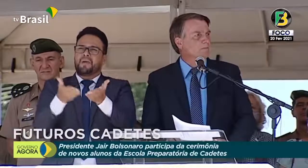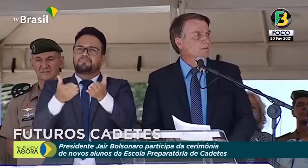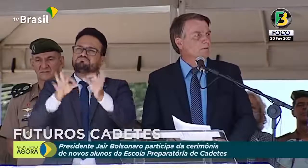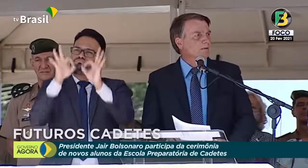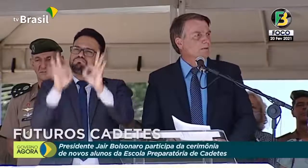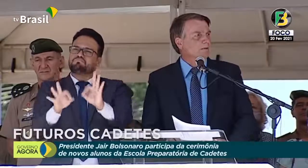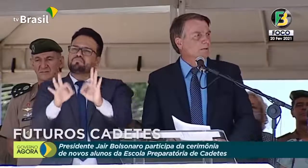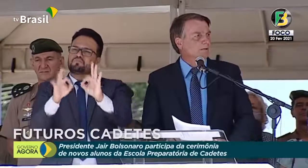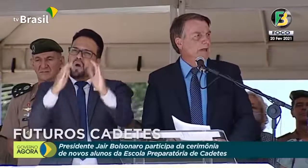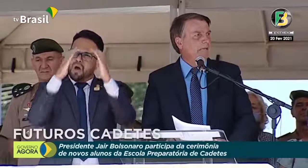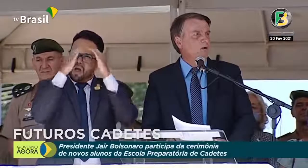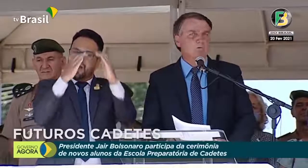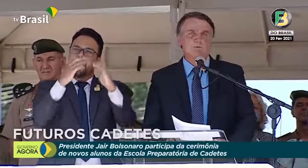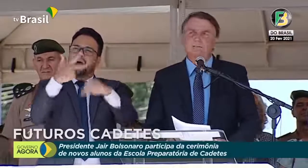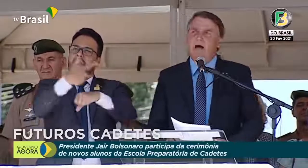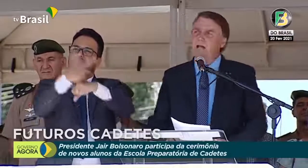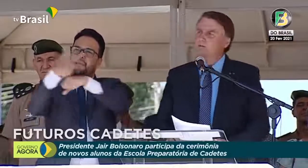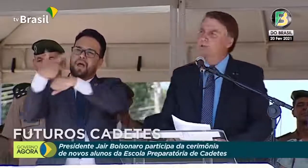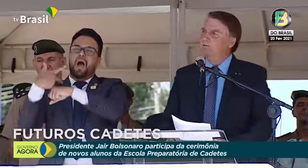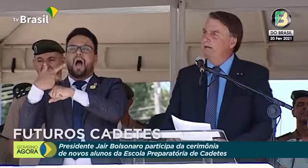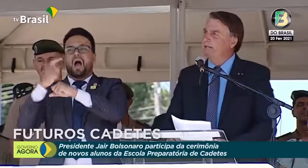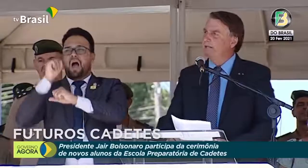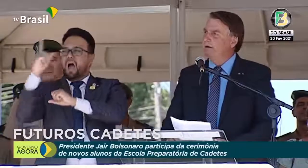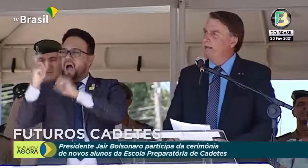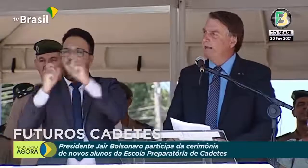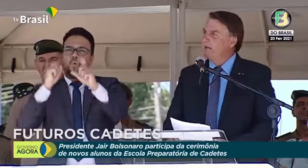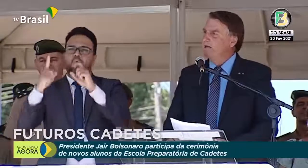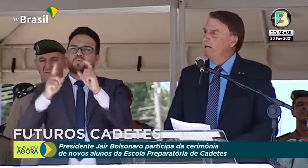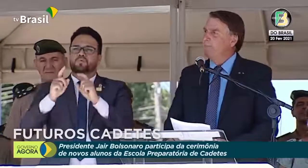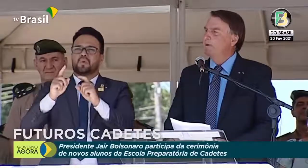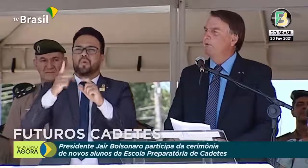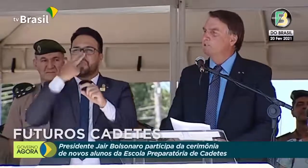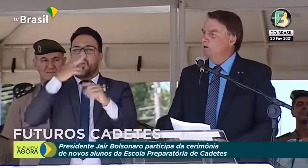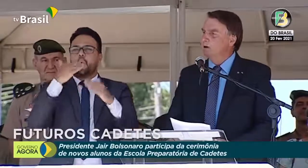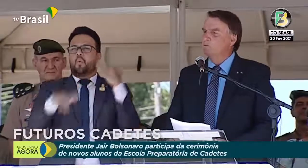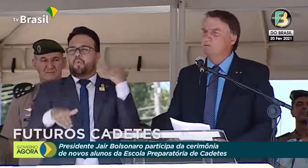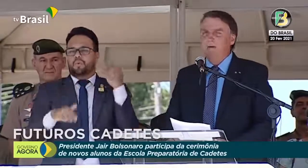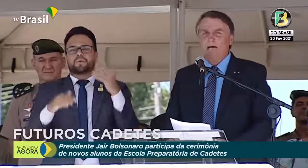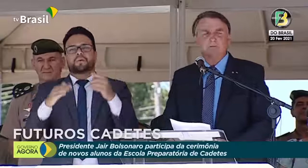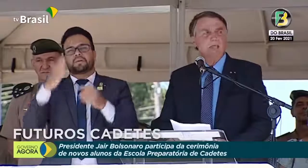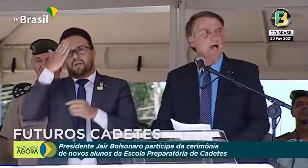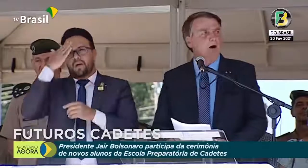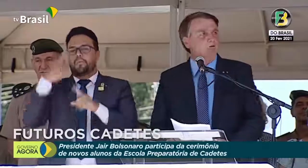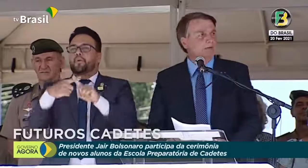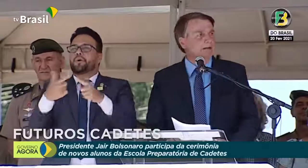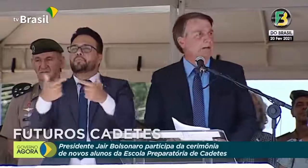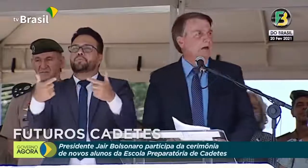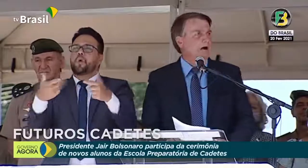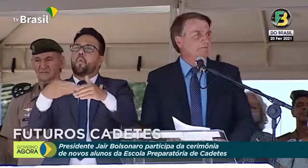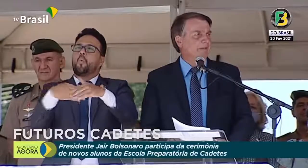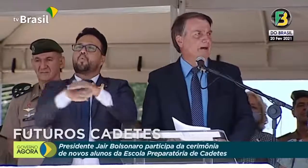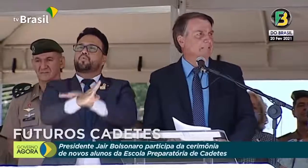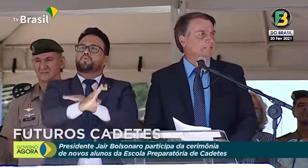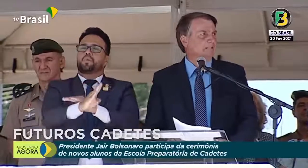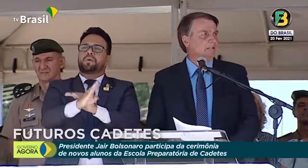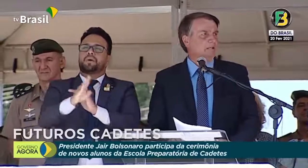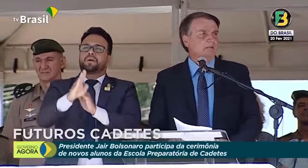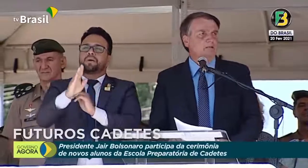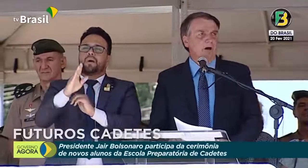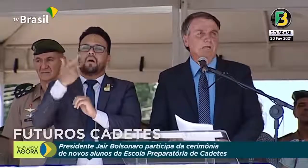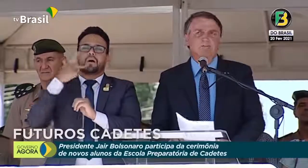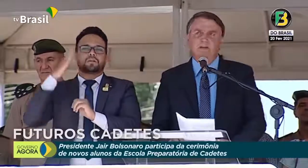meu. Se é que alguns acham que não é dessa maneira, é porque não estão acostumados a ouvir a